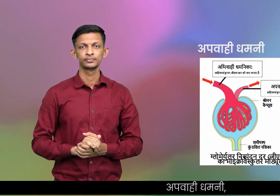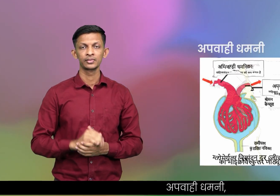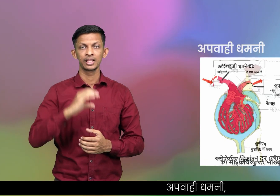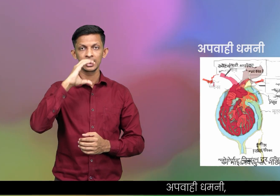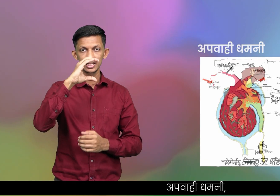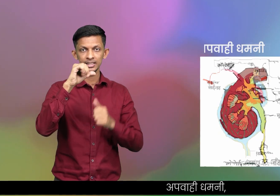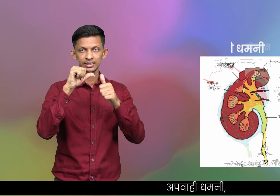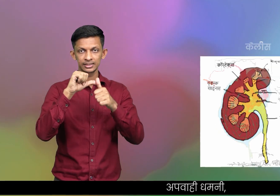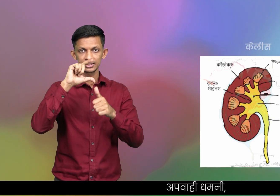कर्णिका,